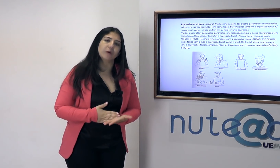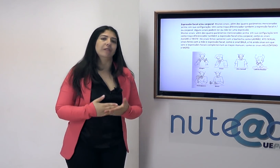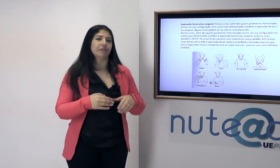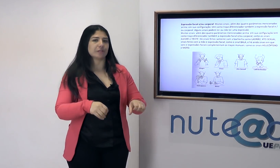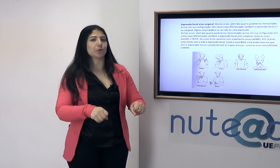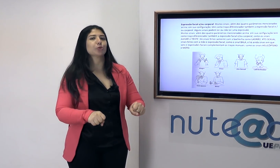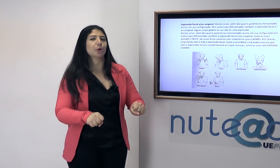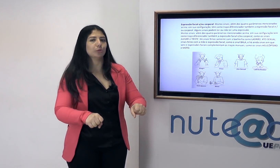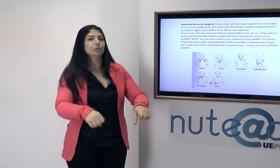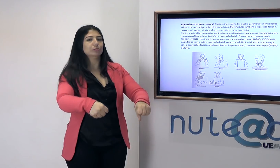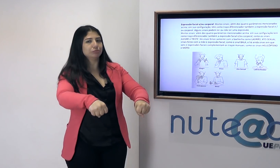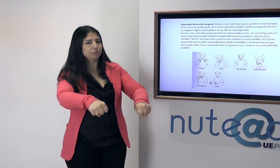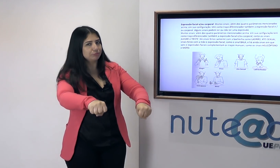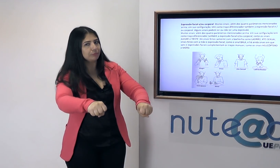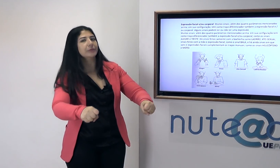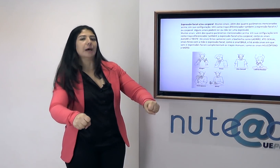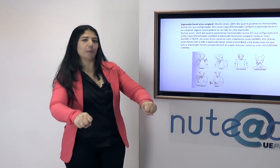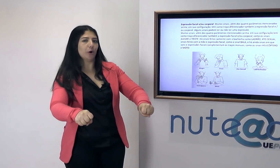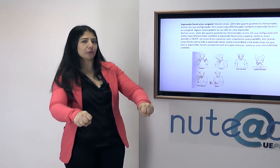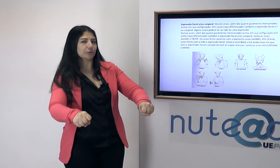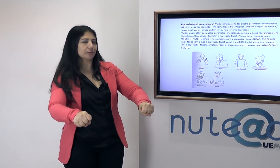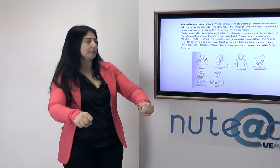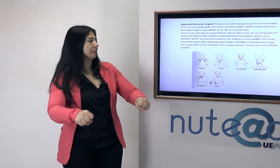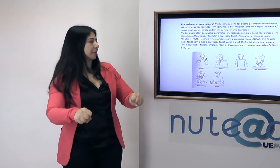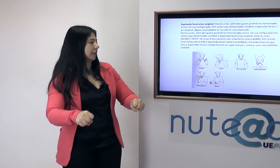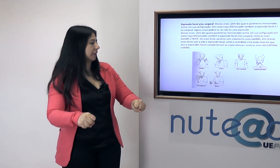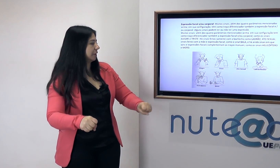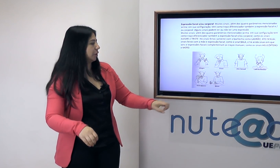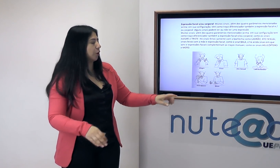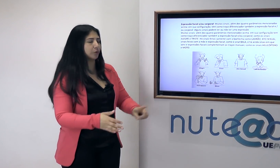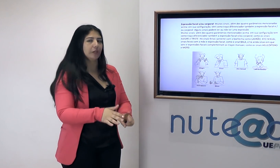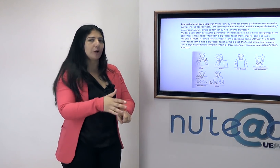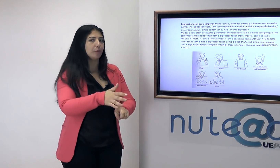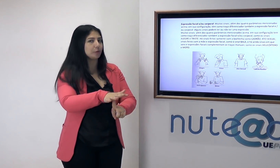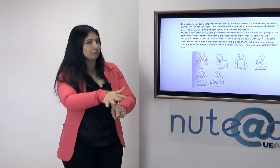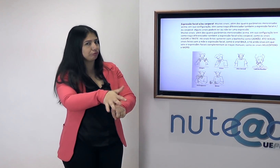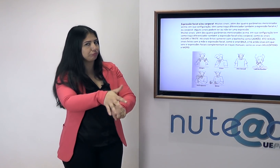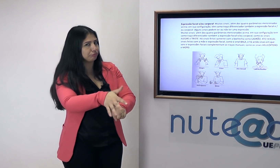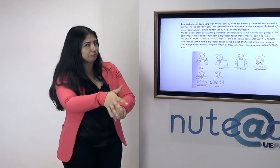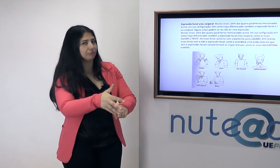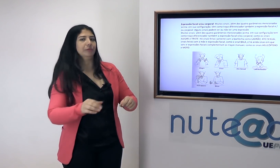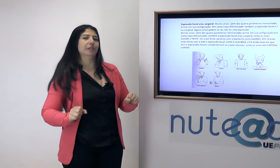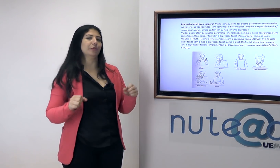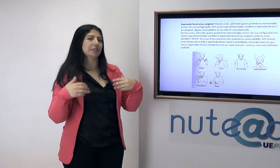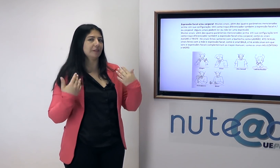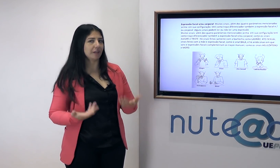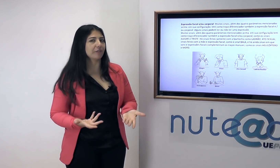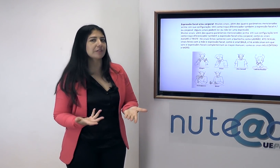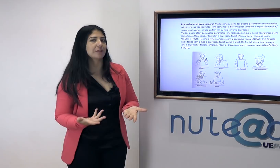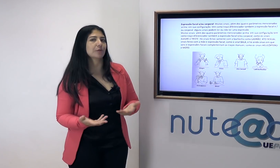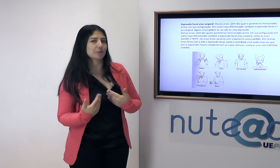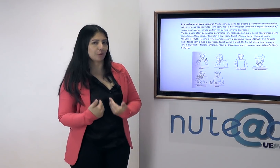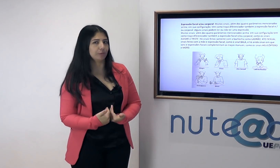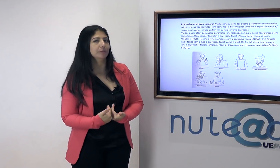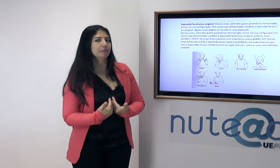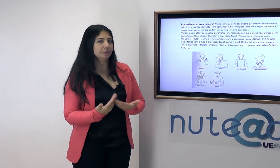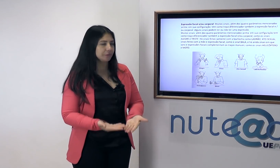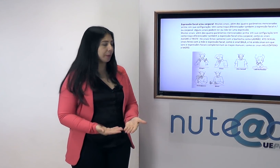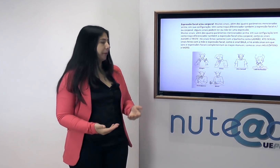Ele vai fazer o som da moto, tá? Ou do helicóptero. Então você tem que fazer o som